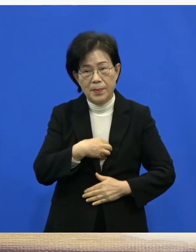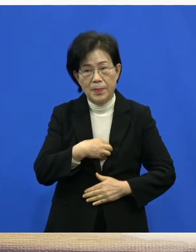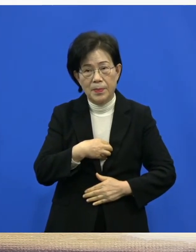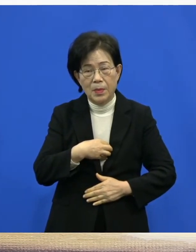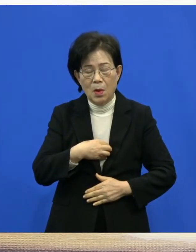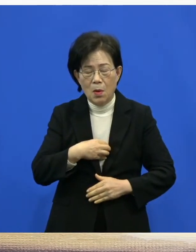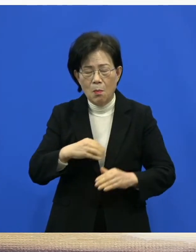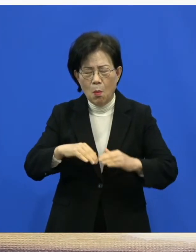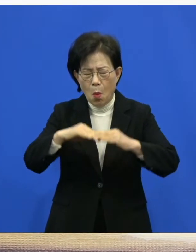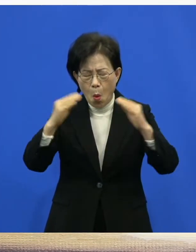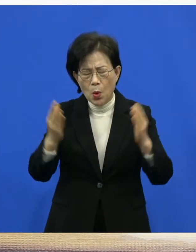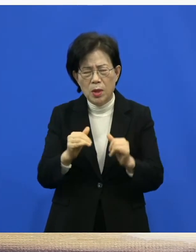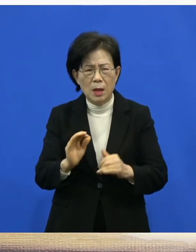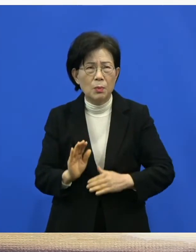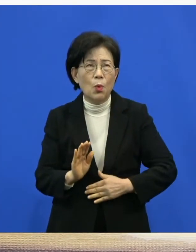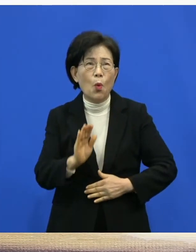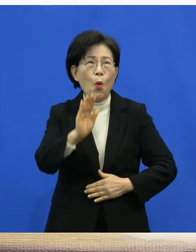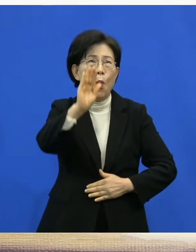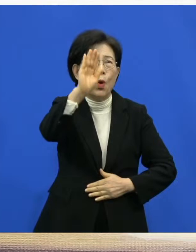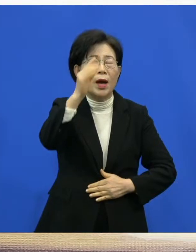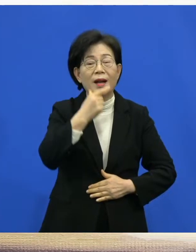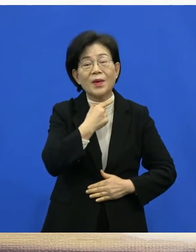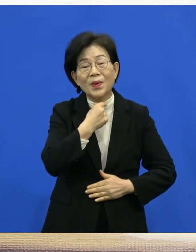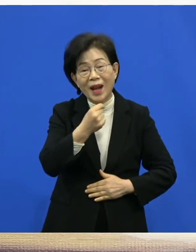다 올라가고 싶죠. 누가 내려가고 싶겠어요?